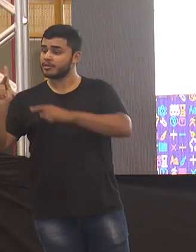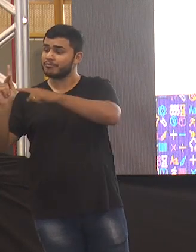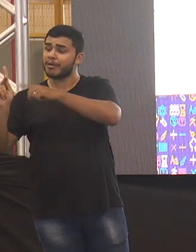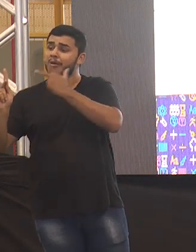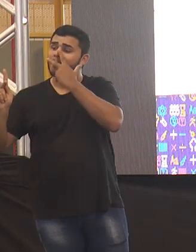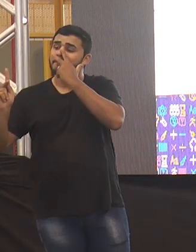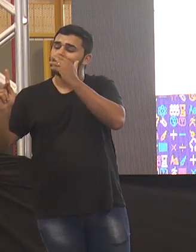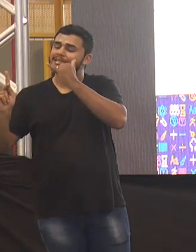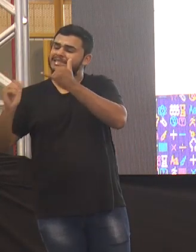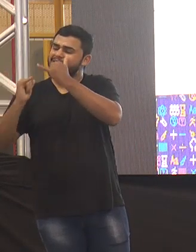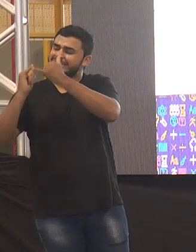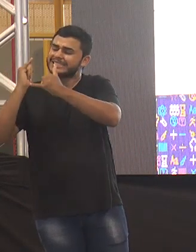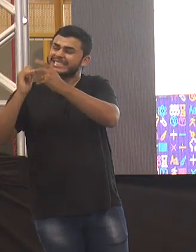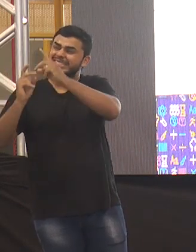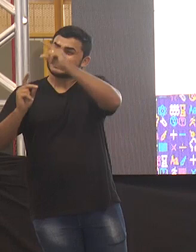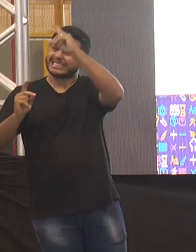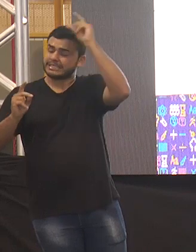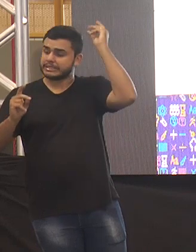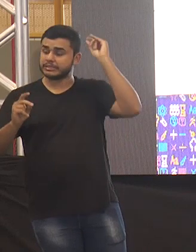Então,